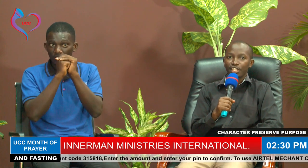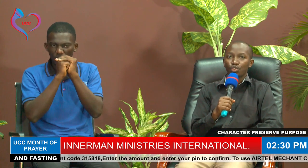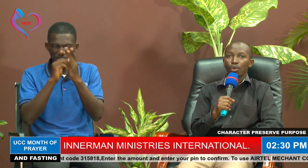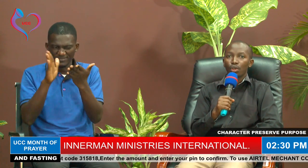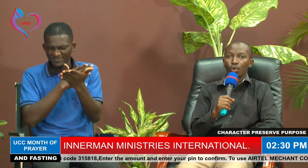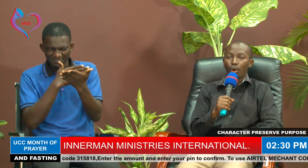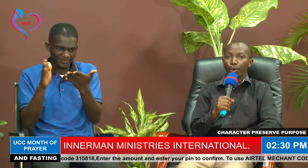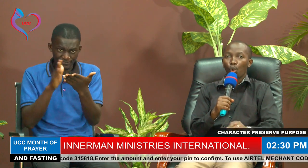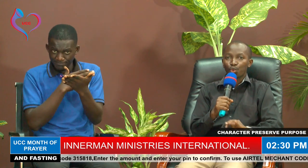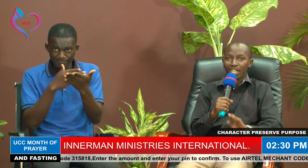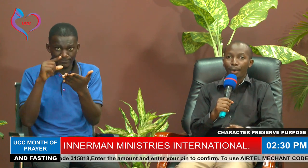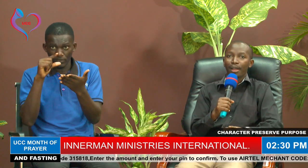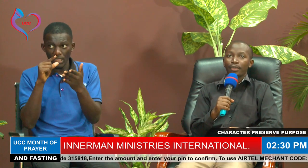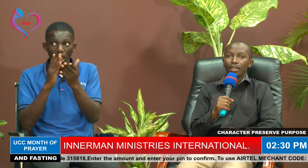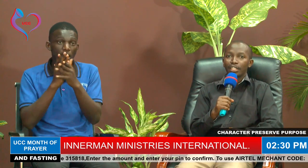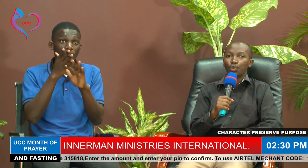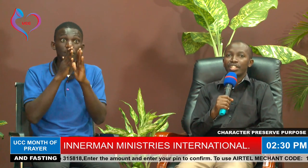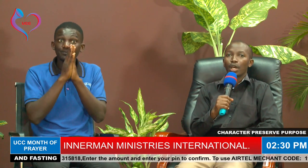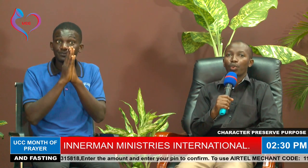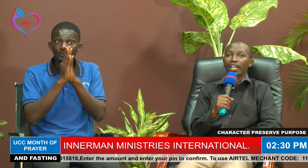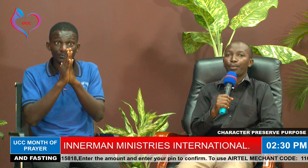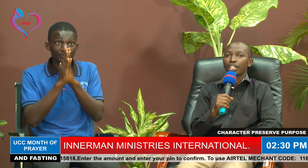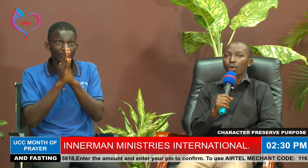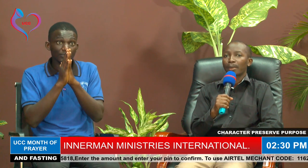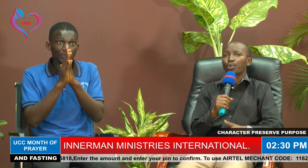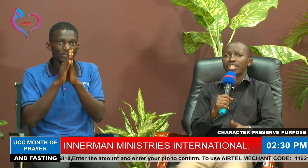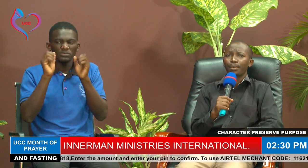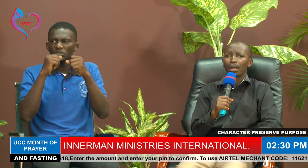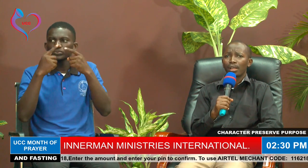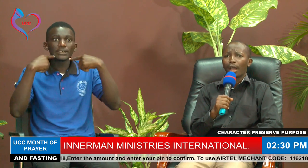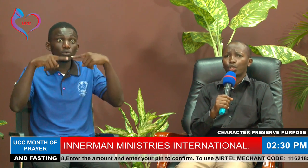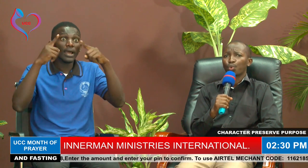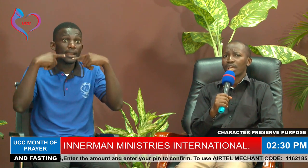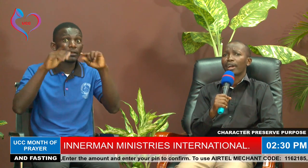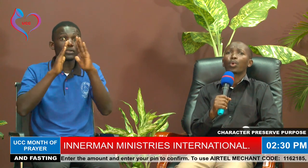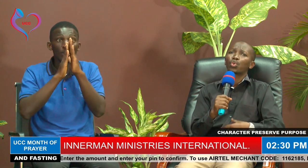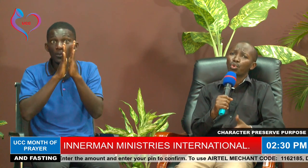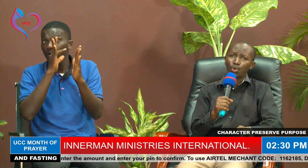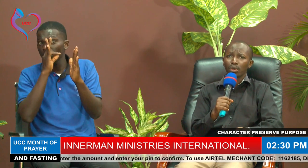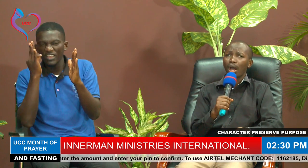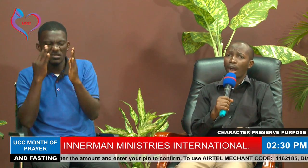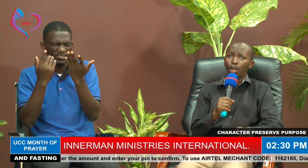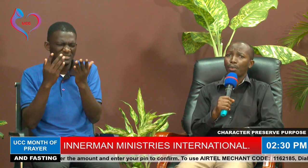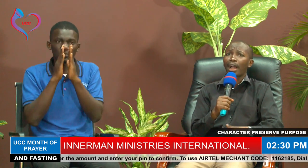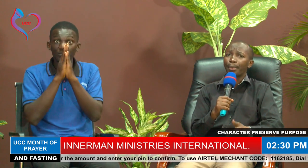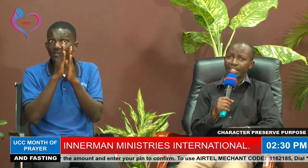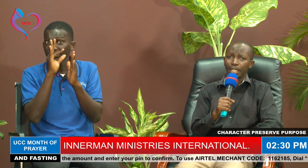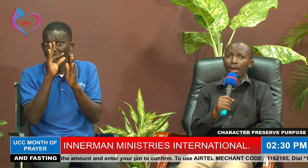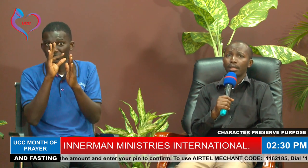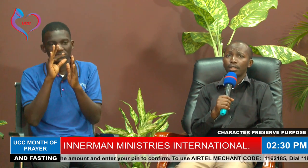ngazizo, wabewo kusaba. Tetuinza kulangira mwezi kwa kusaba na kusiba. Ato kusaba nga kutono nyo. Tubanga abeteba.